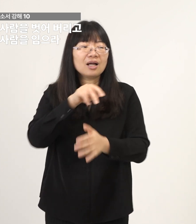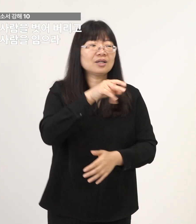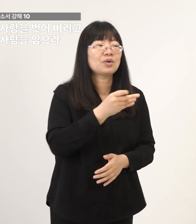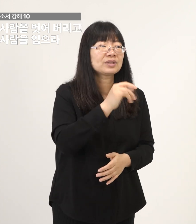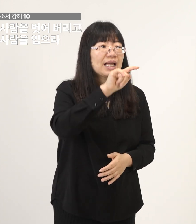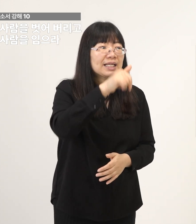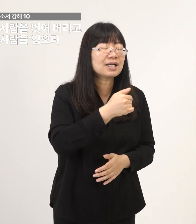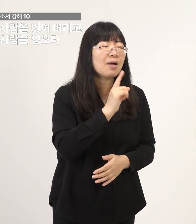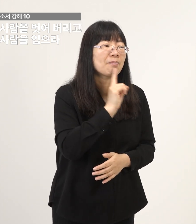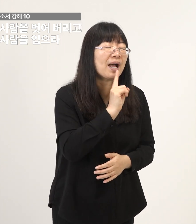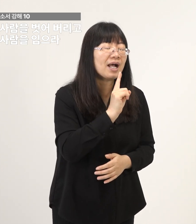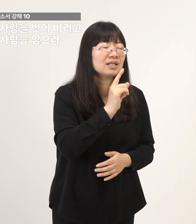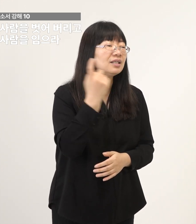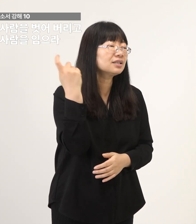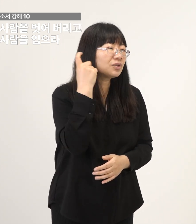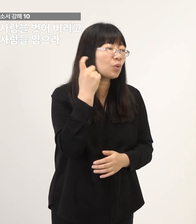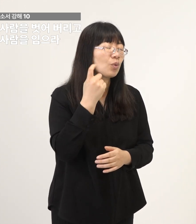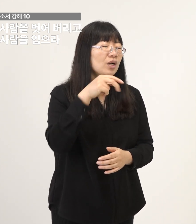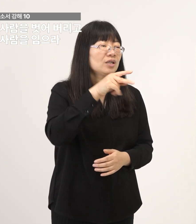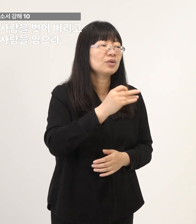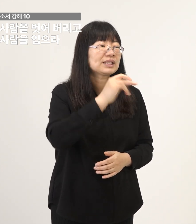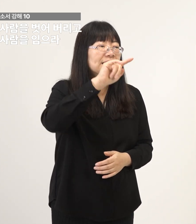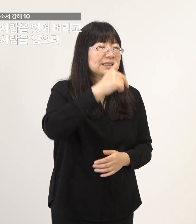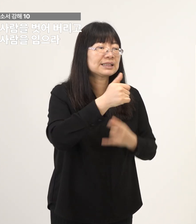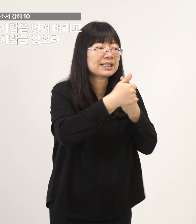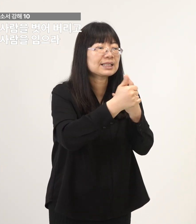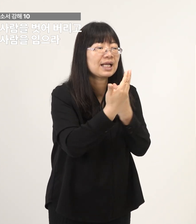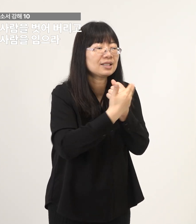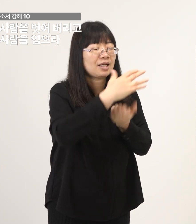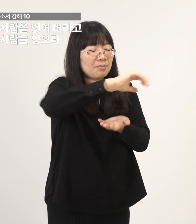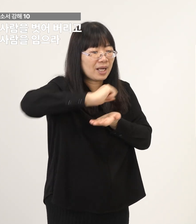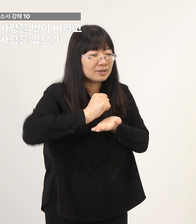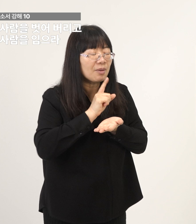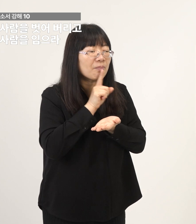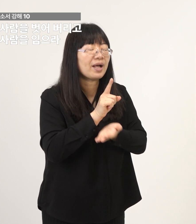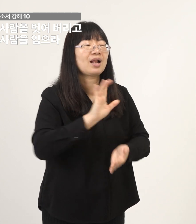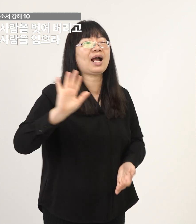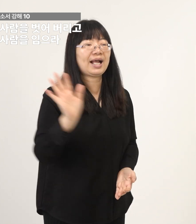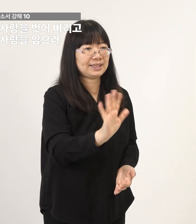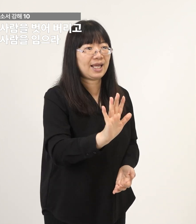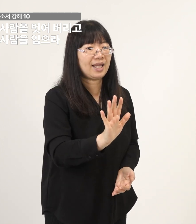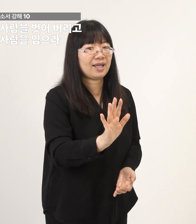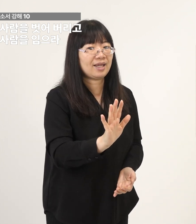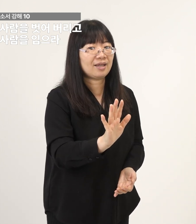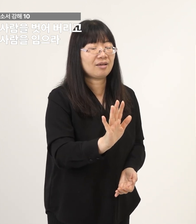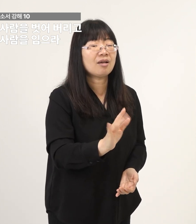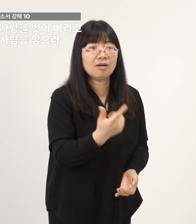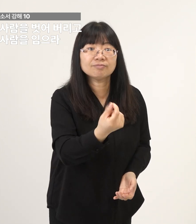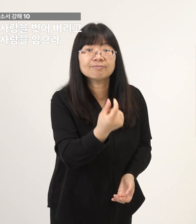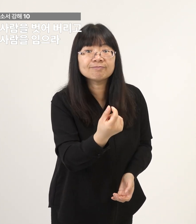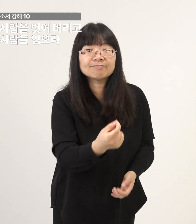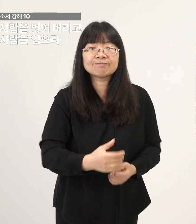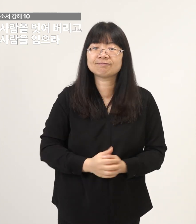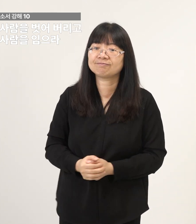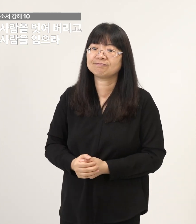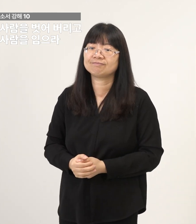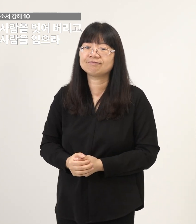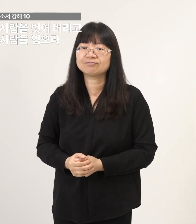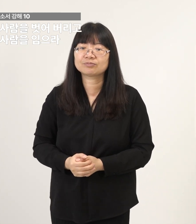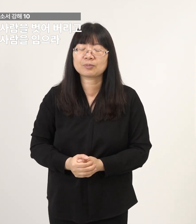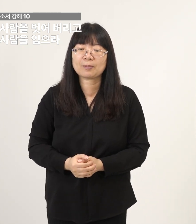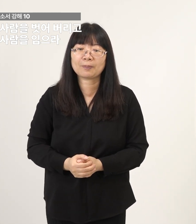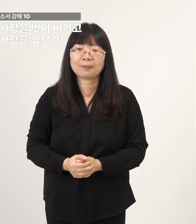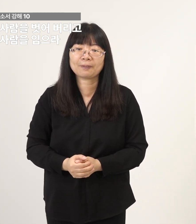얘기 듣고 송태근이 얘기 은혜 받았다고 얘기하지 않잖아요. 그 얘기를 하는 겁니다. 뒤집어 얘기하면